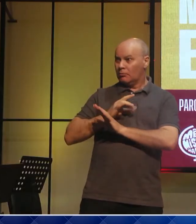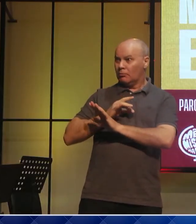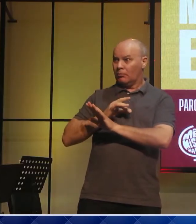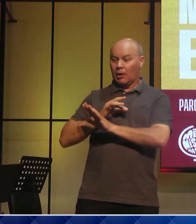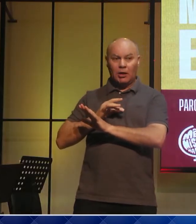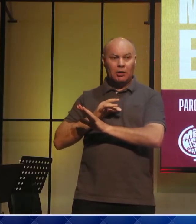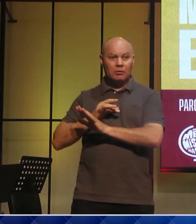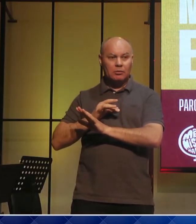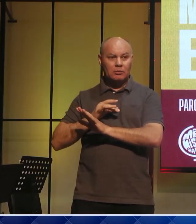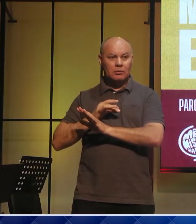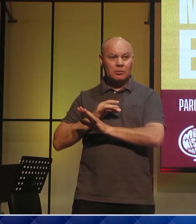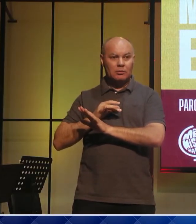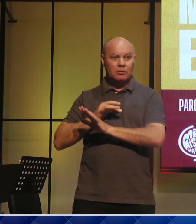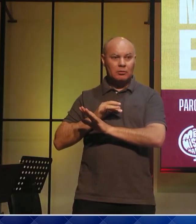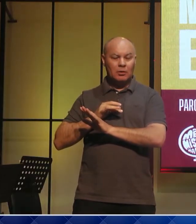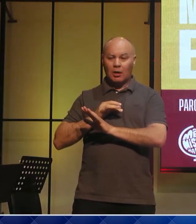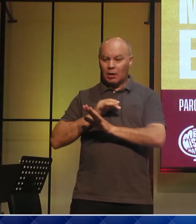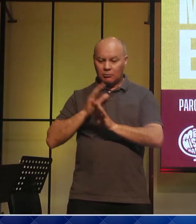de Geazi.